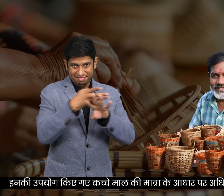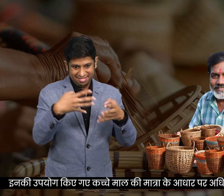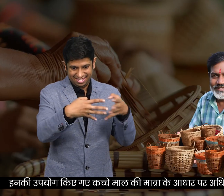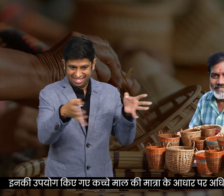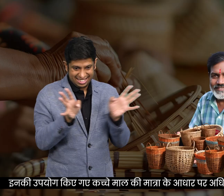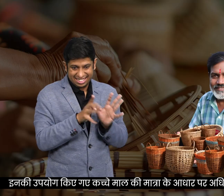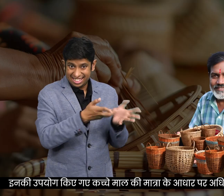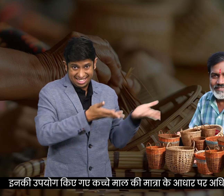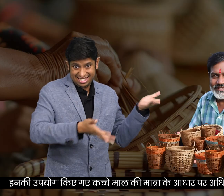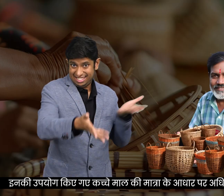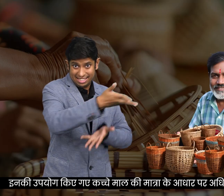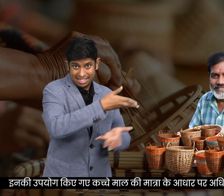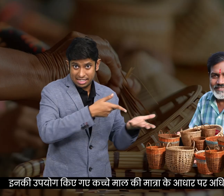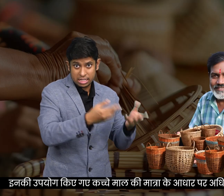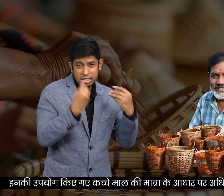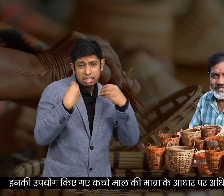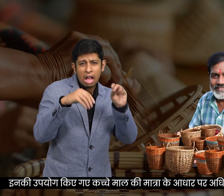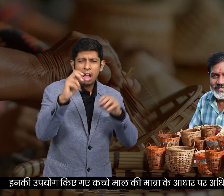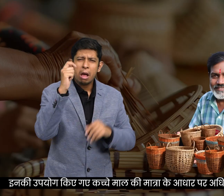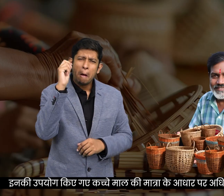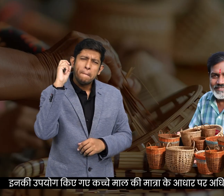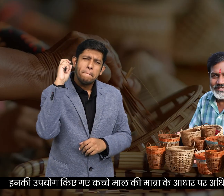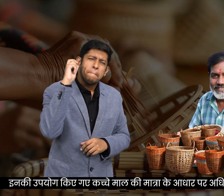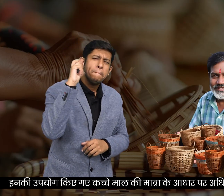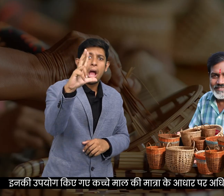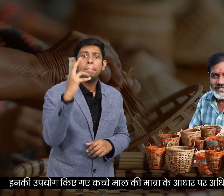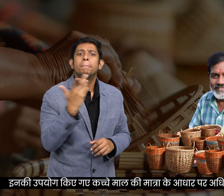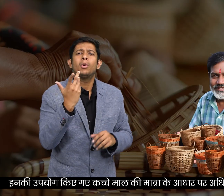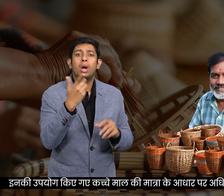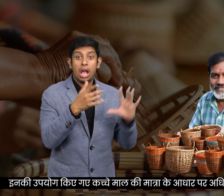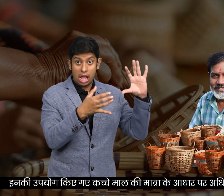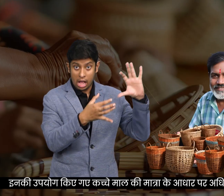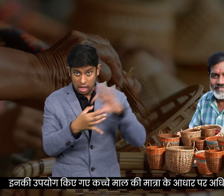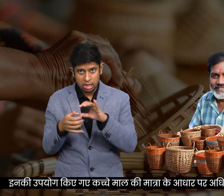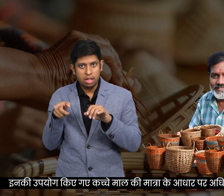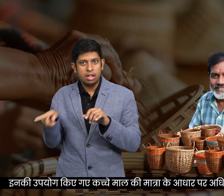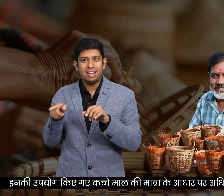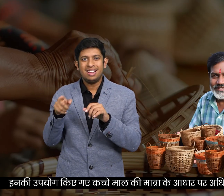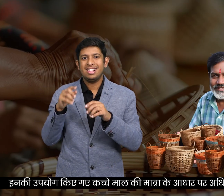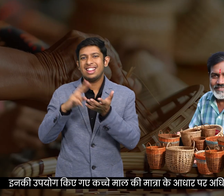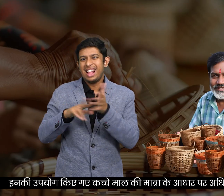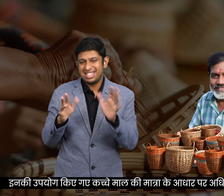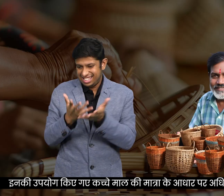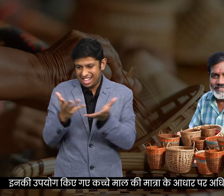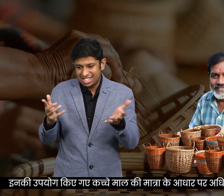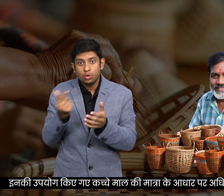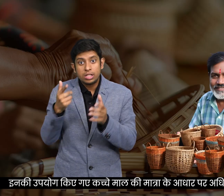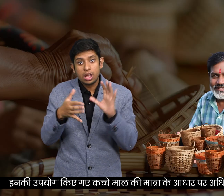इनके उपयोग किए गए कच्चे माल की मात्रा के आधार पर